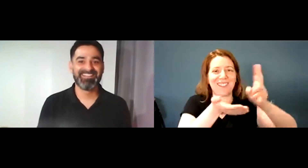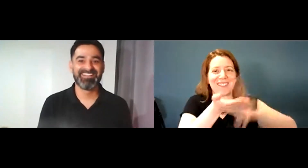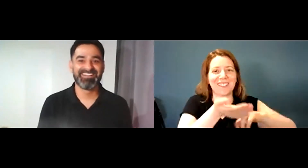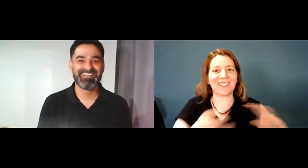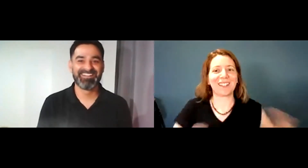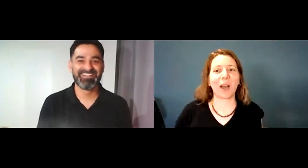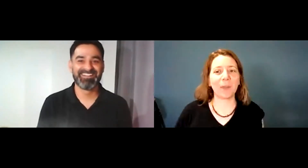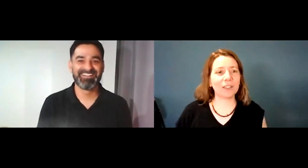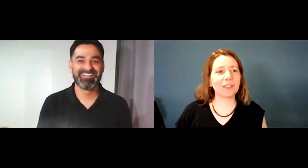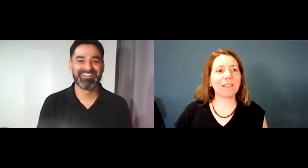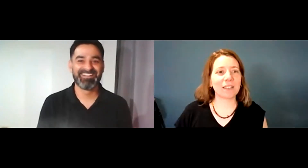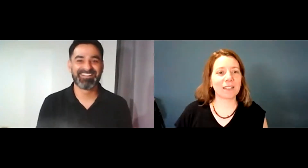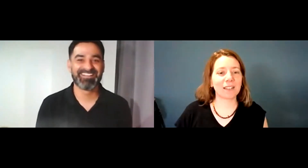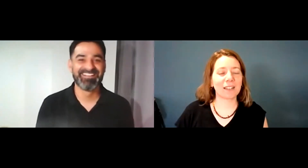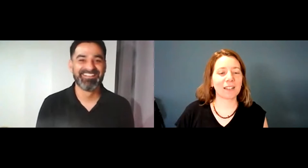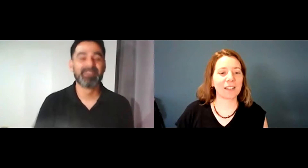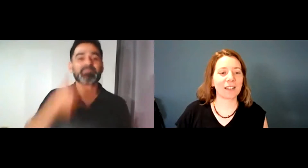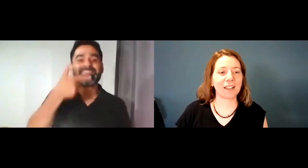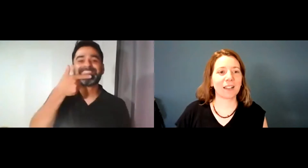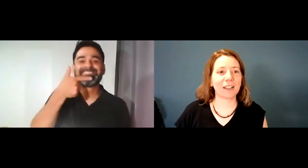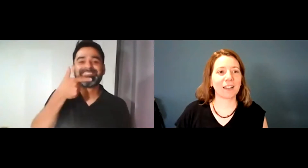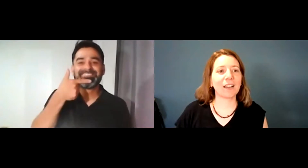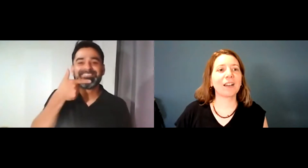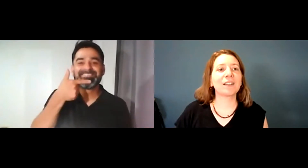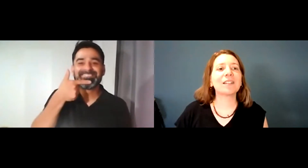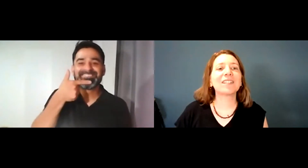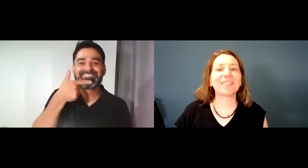Sarita. A ver otra vez. Sarita.